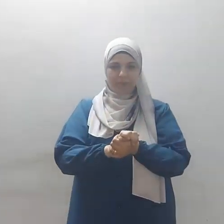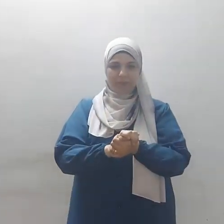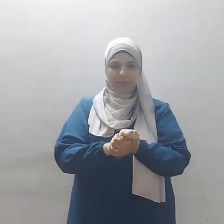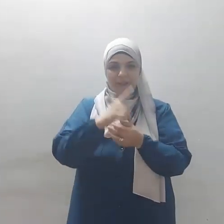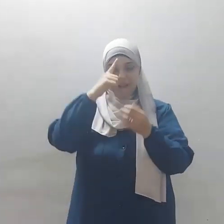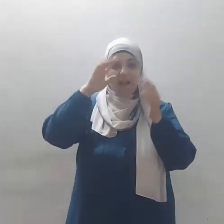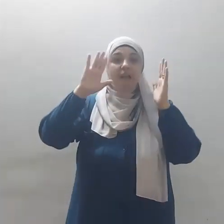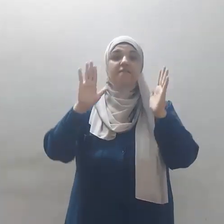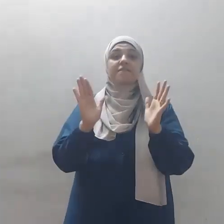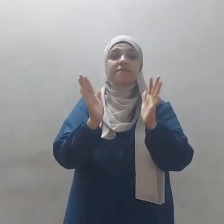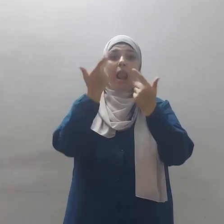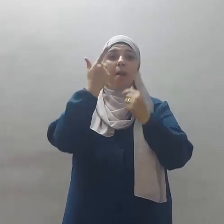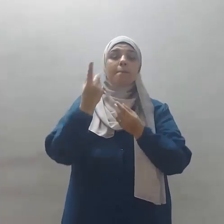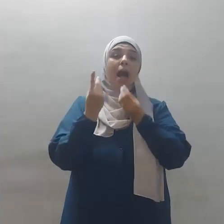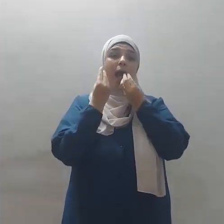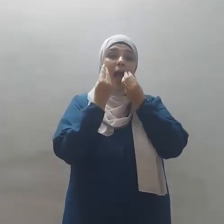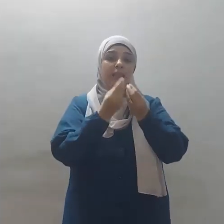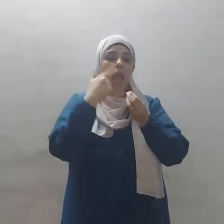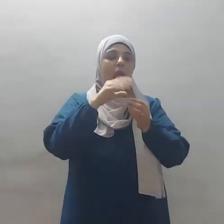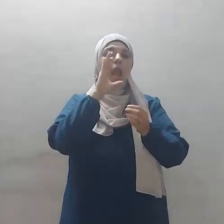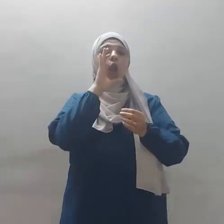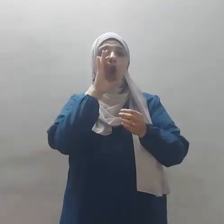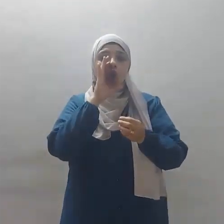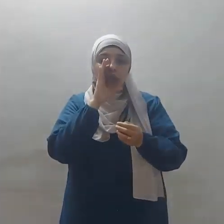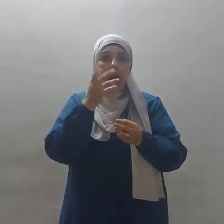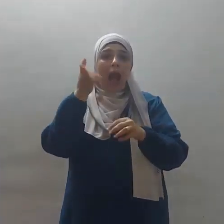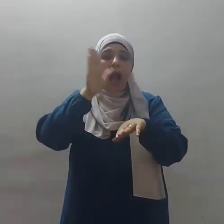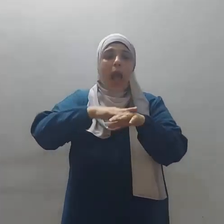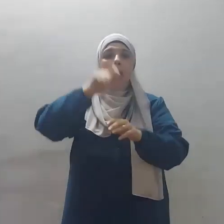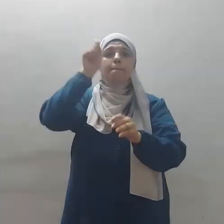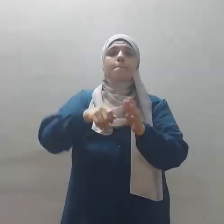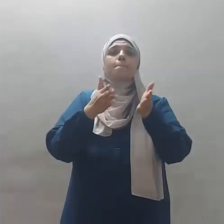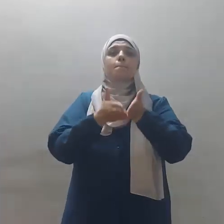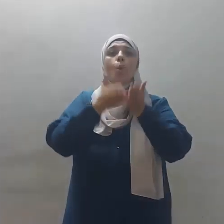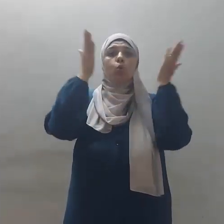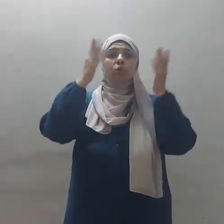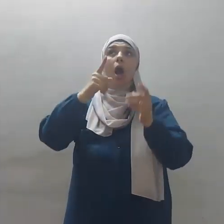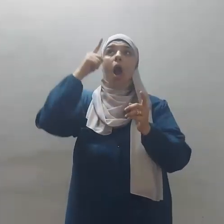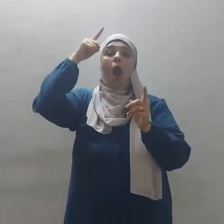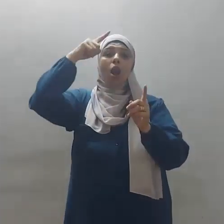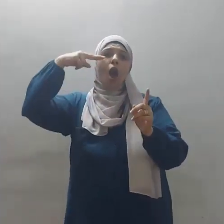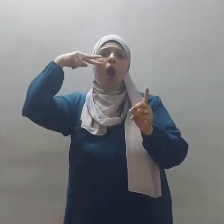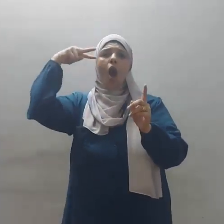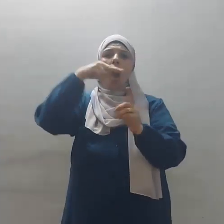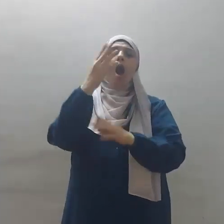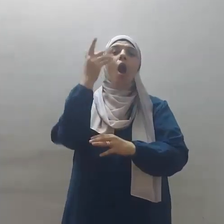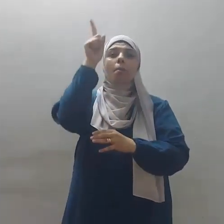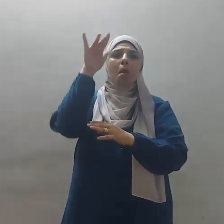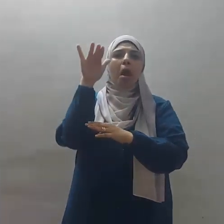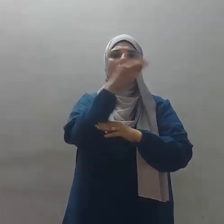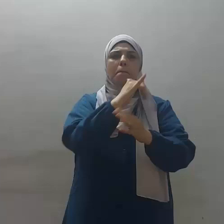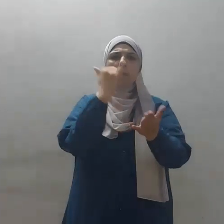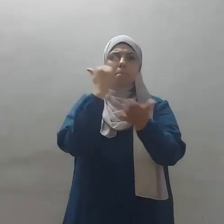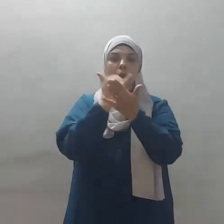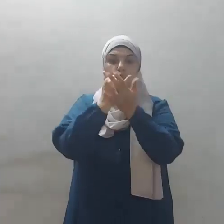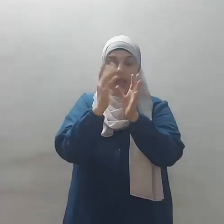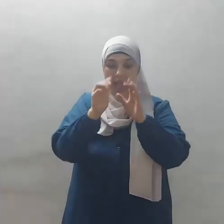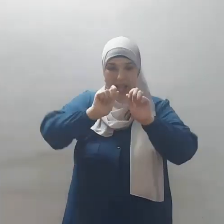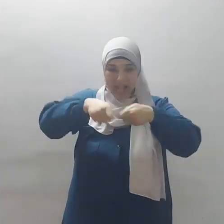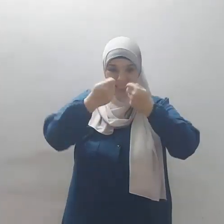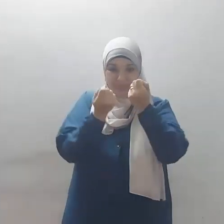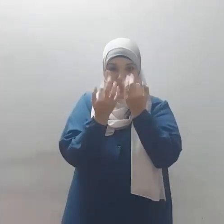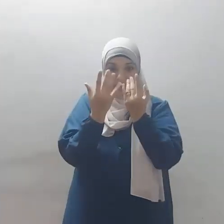فلما اتاها نودي يا موسى اني انا ربك فاخلع عليك